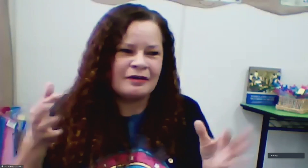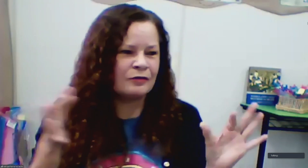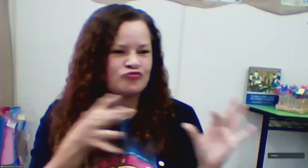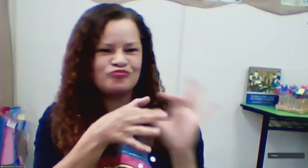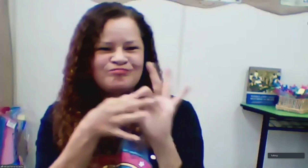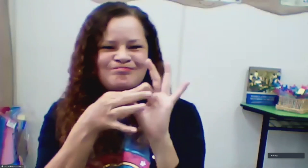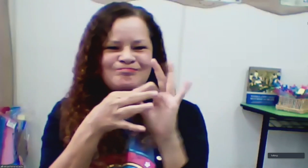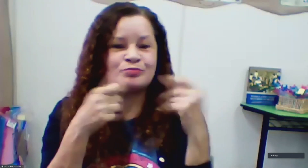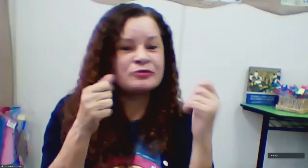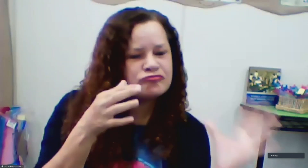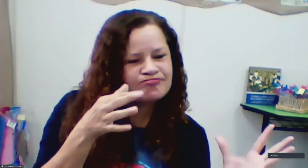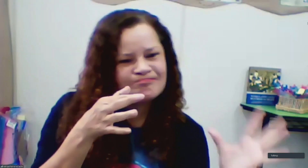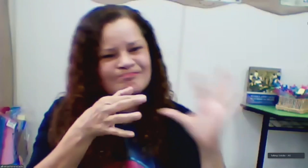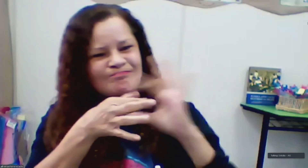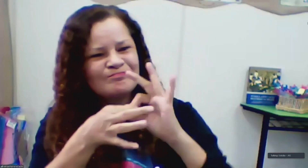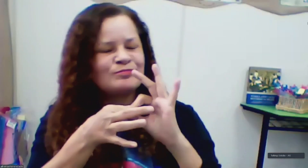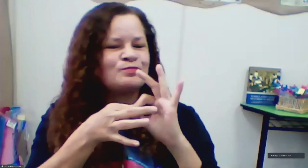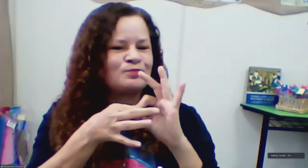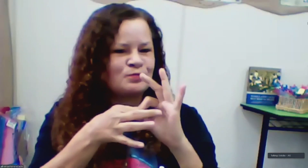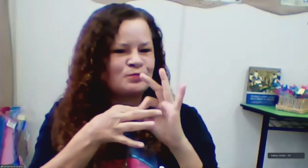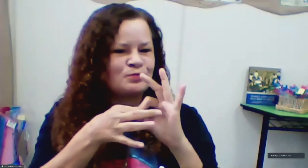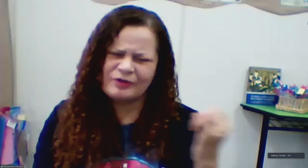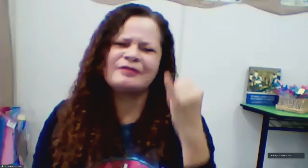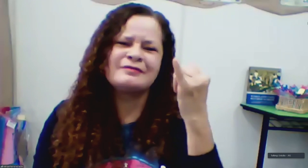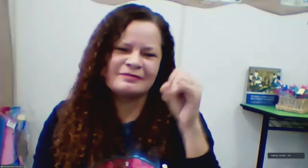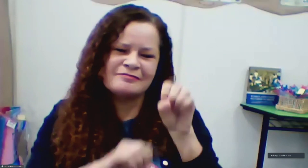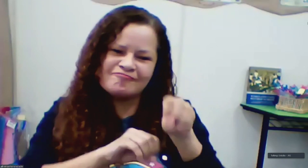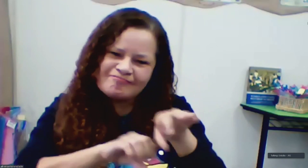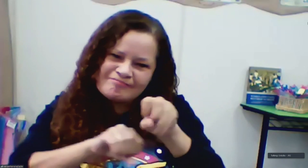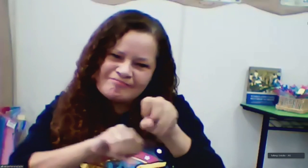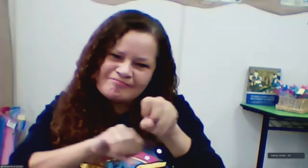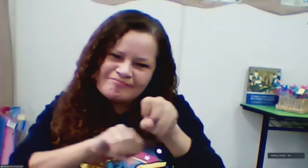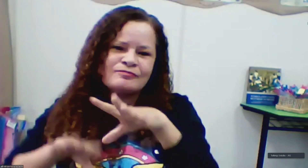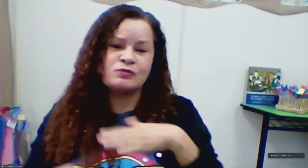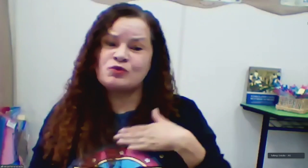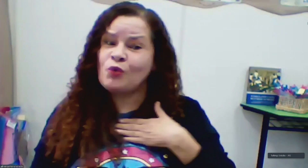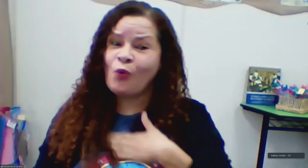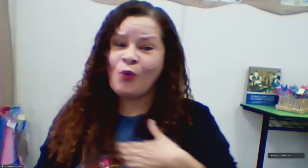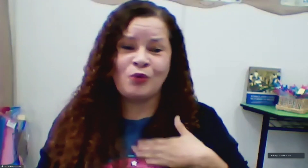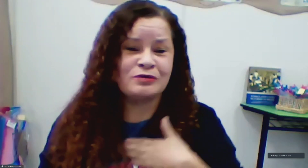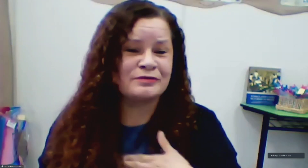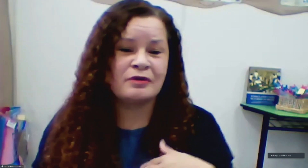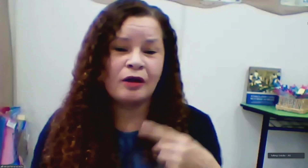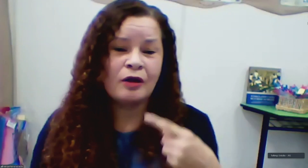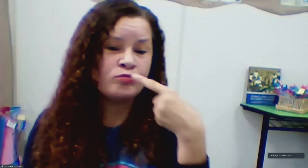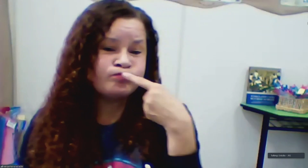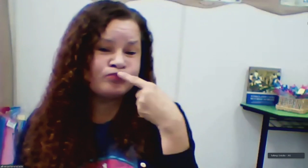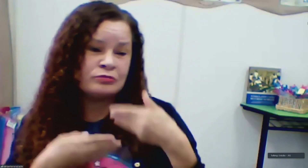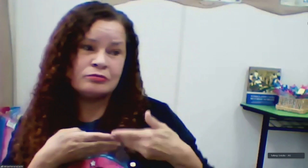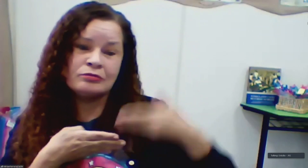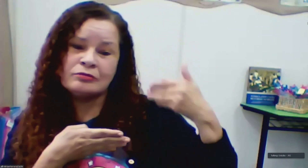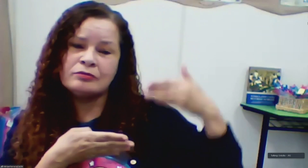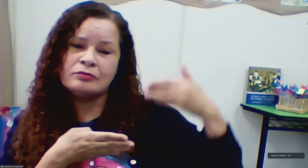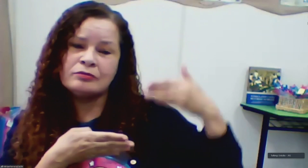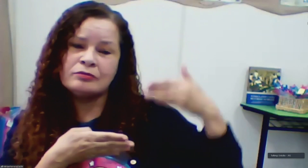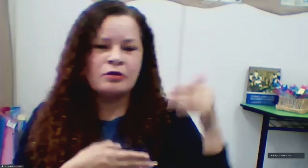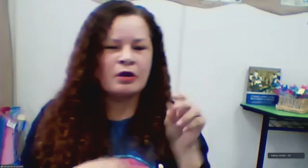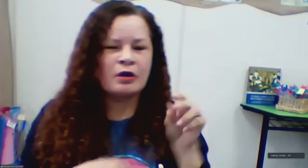brincar, querem conversar, se comunicar, e há necessidade dessa interação. Isso é muito importante no ensino.